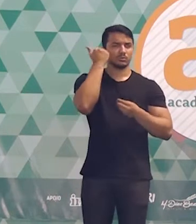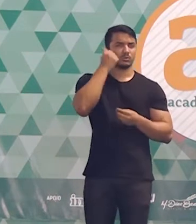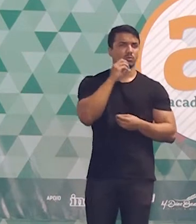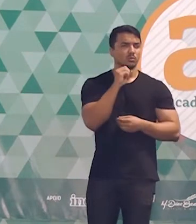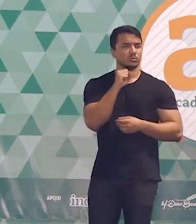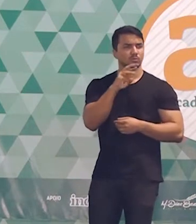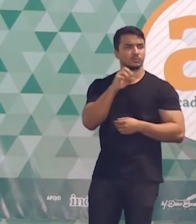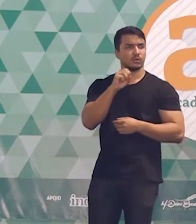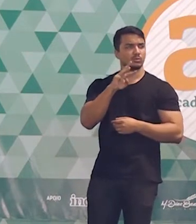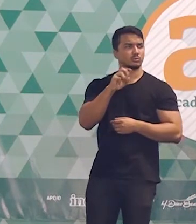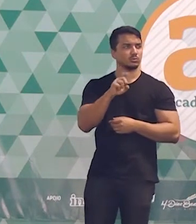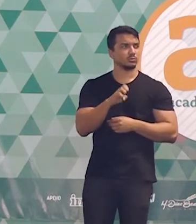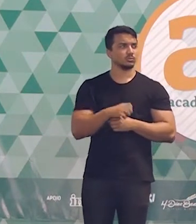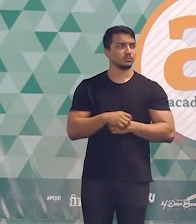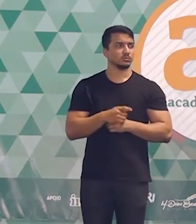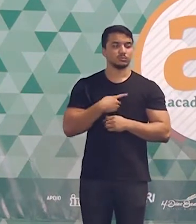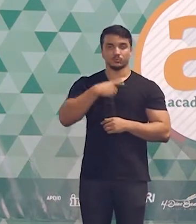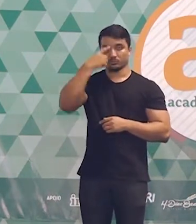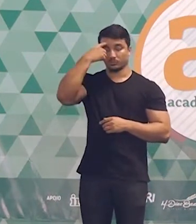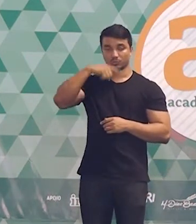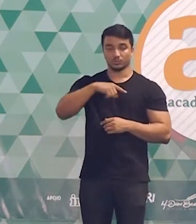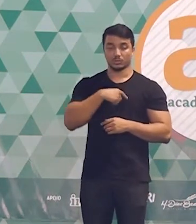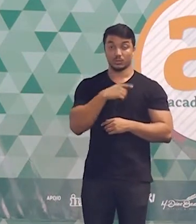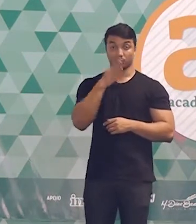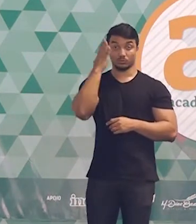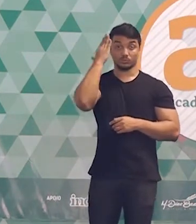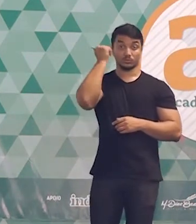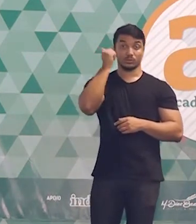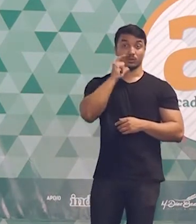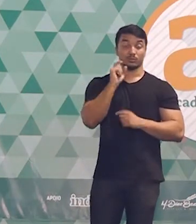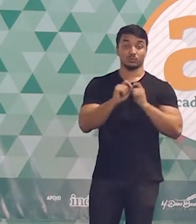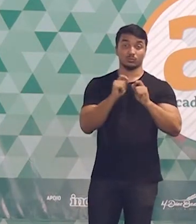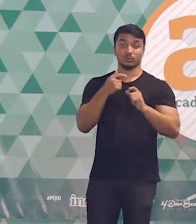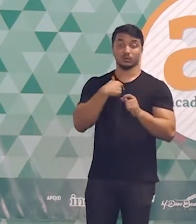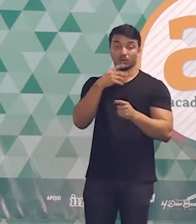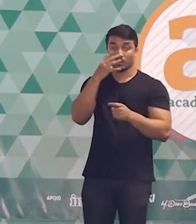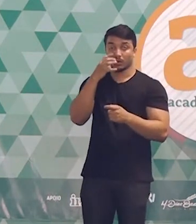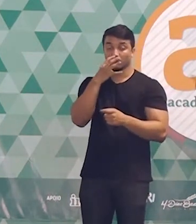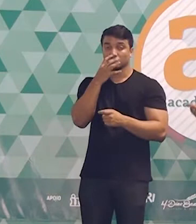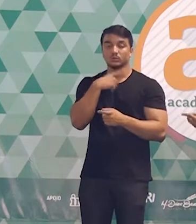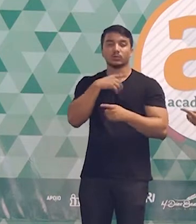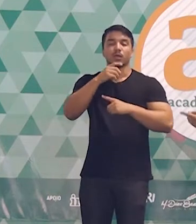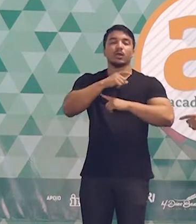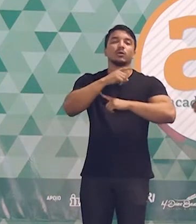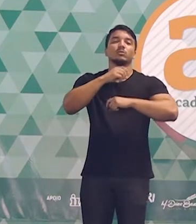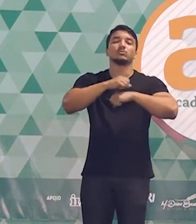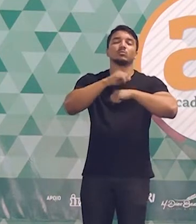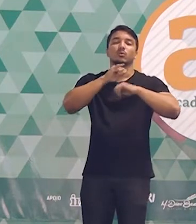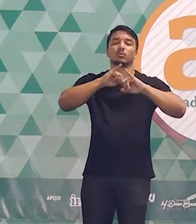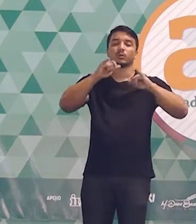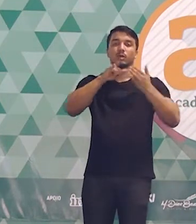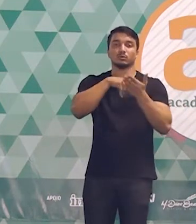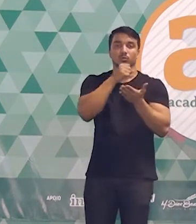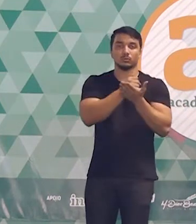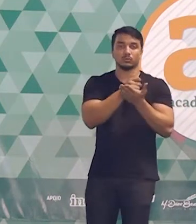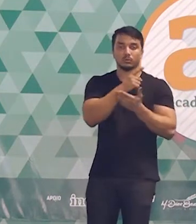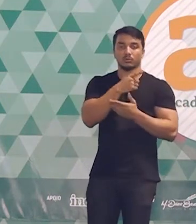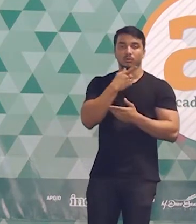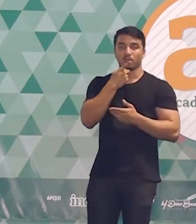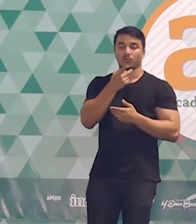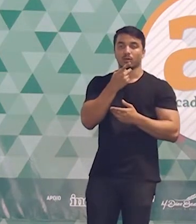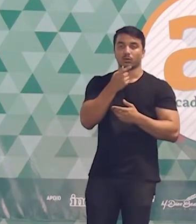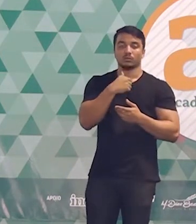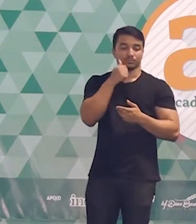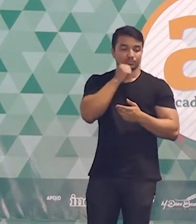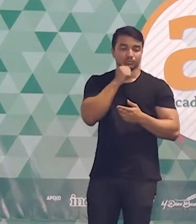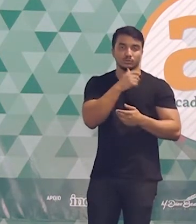é Oswald? Não sei, eu só sei que eu assisti a um documentário e tinha uma sobrinha neta dele